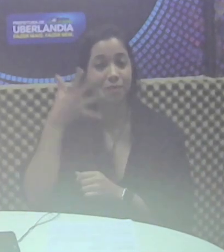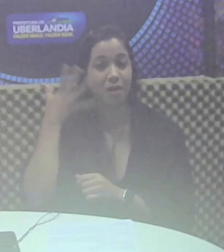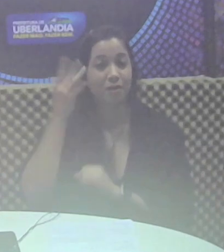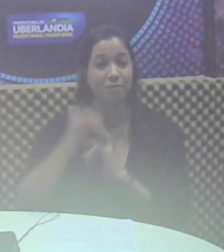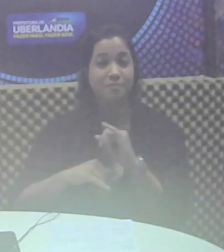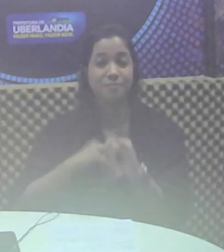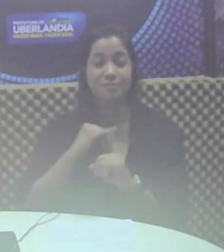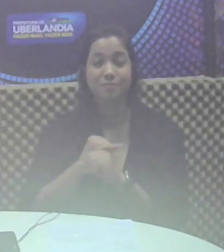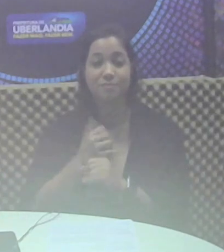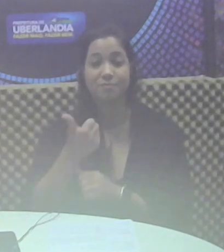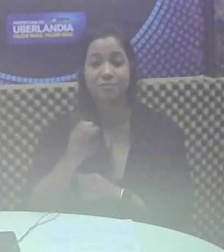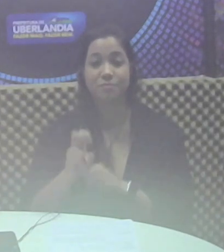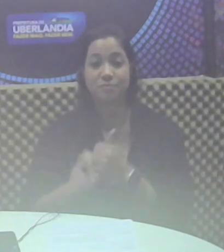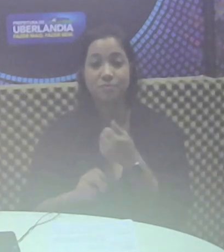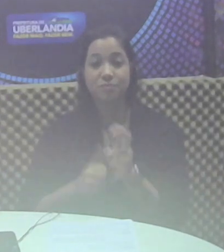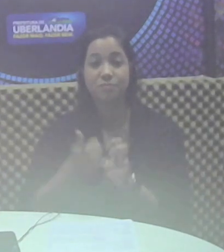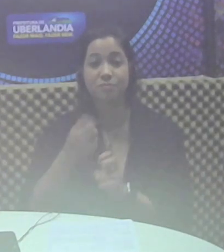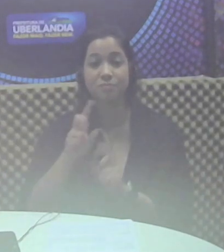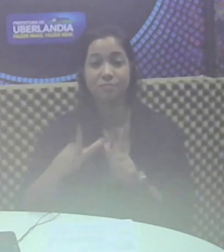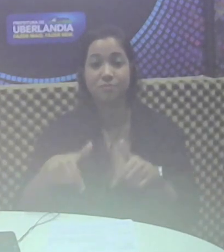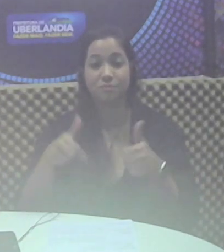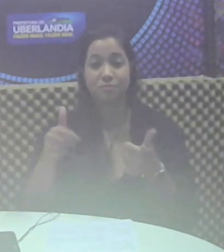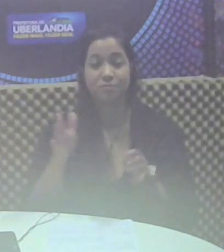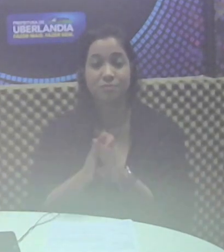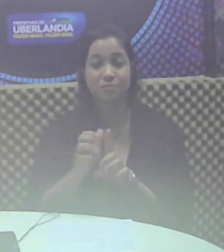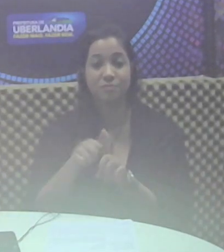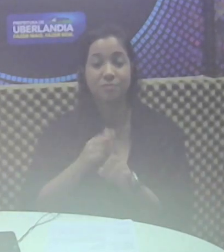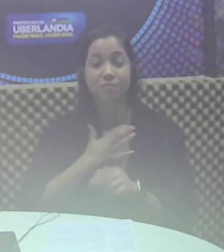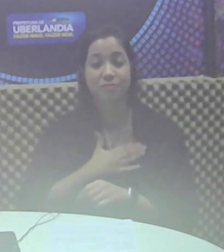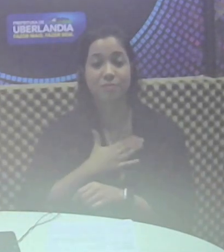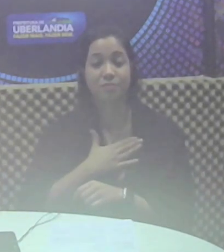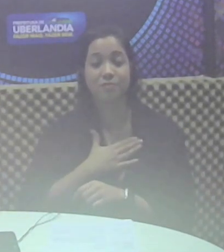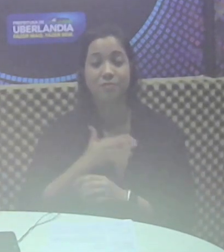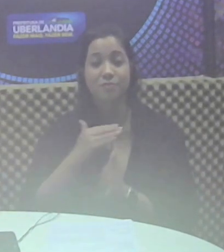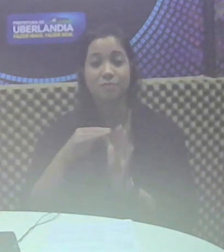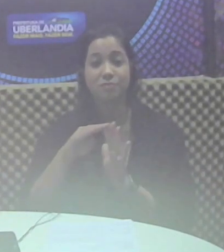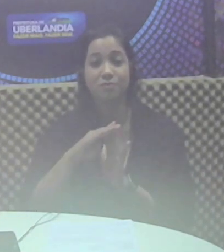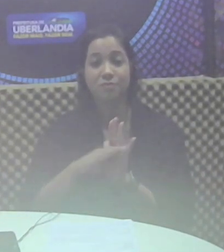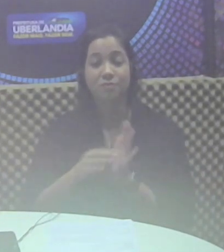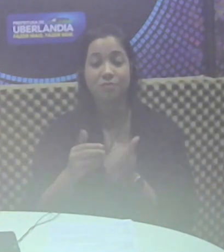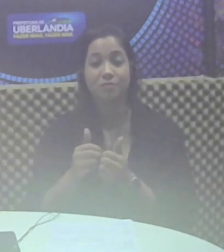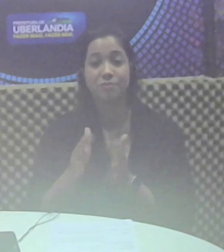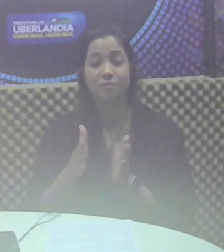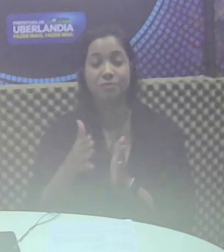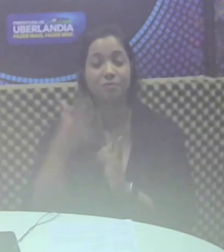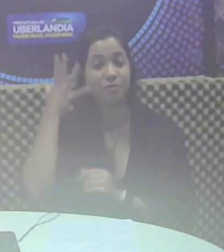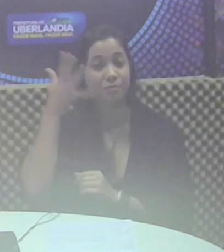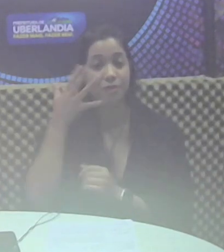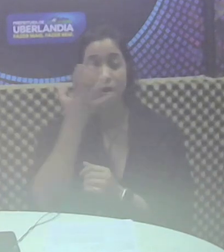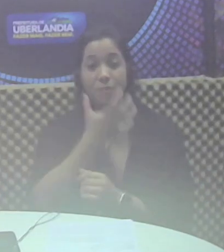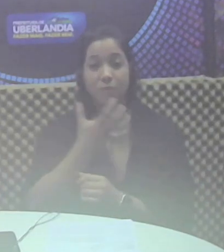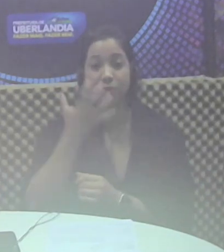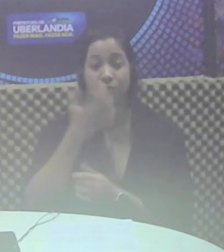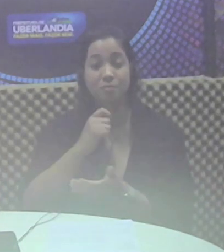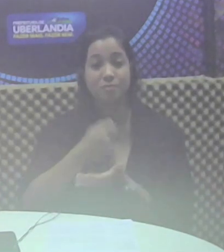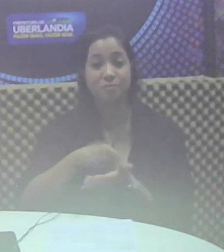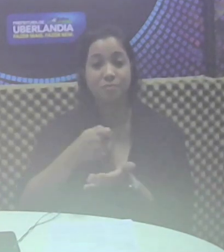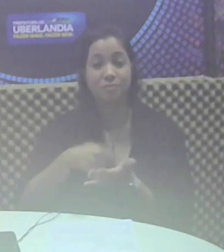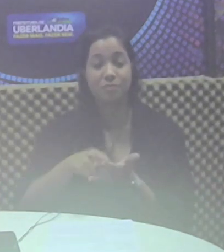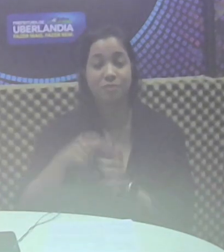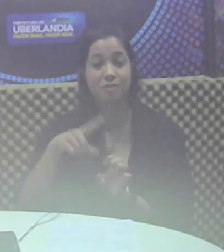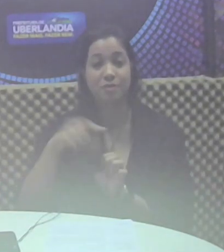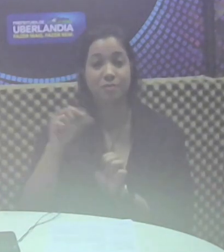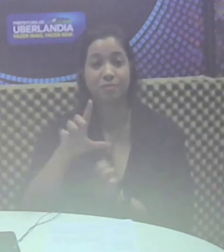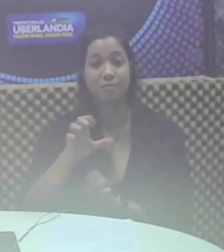online e quinzenais, a ação seguirá até agosto. A programação será aberta com palestra do músico, escritor e empresário